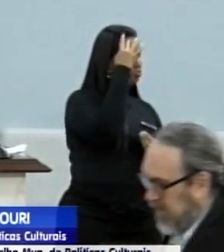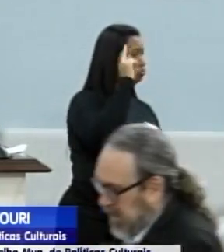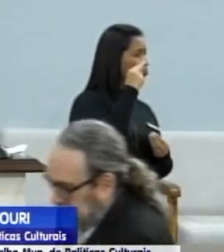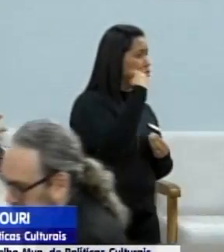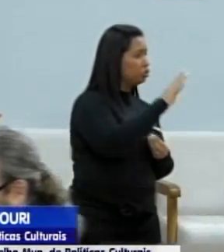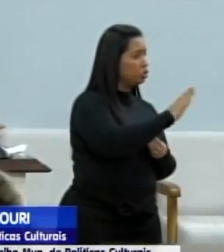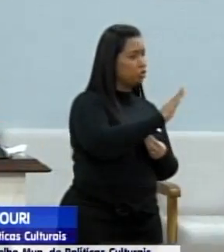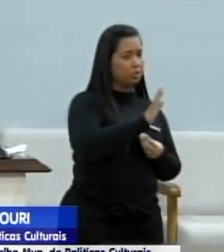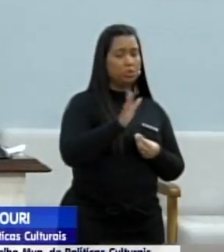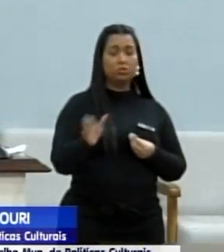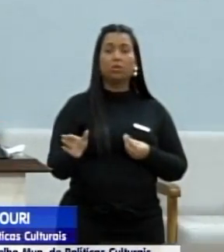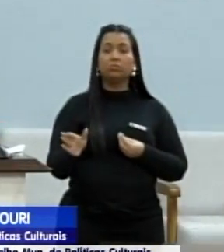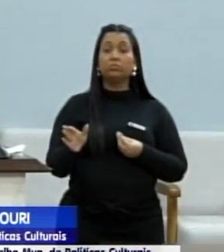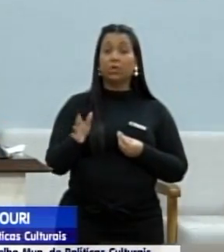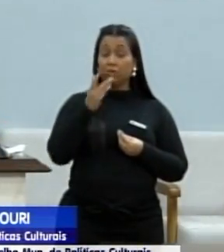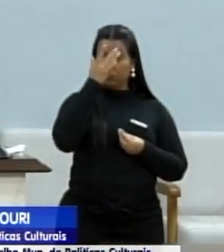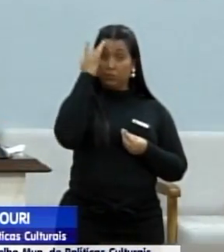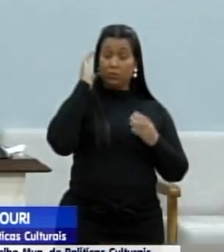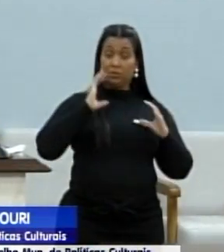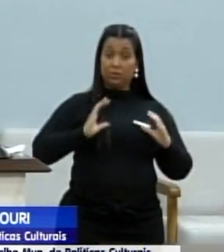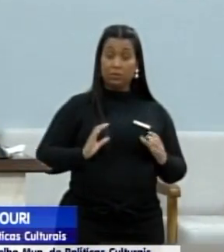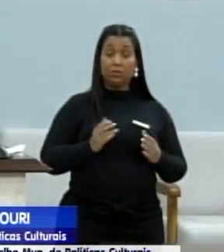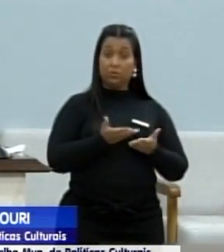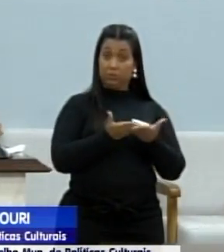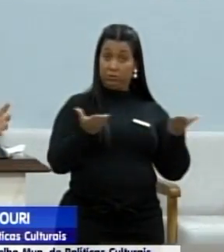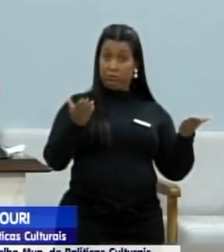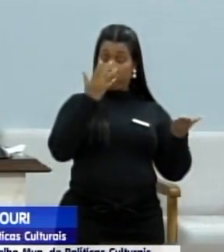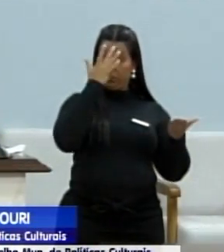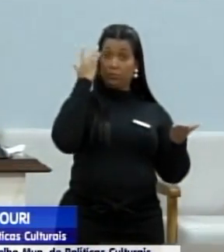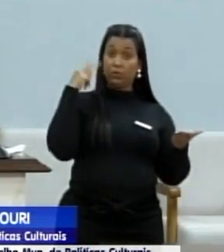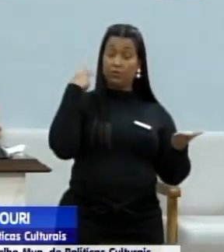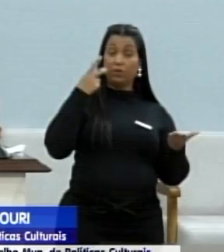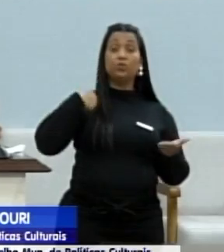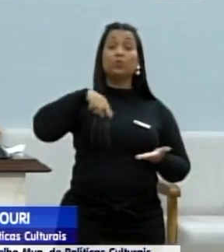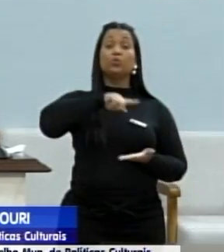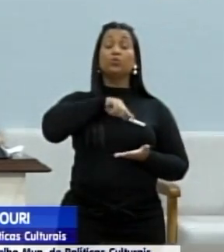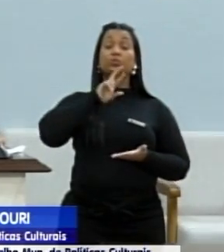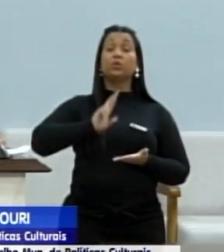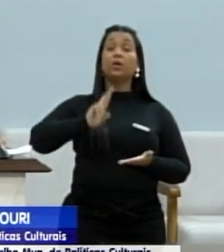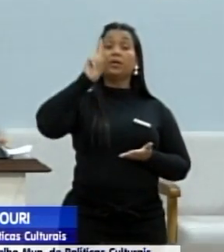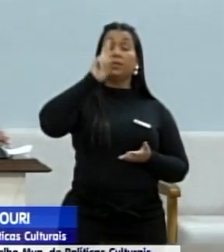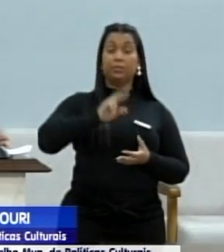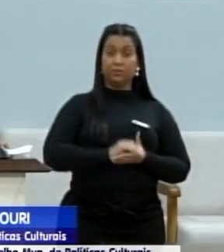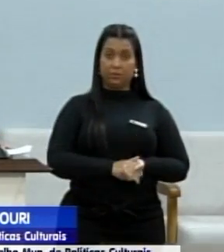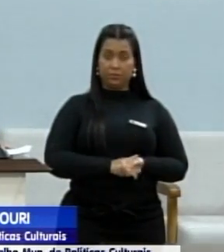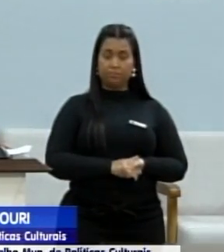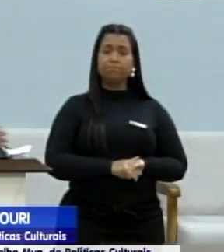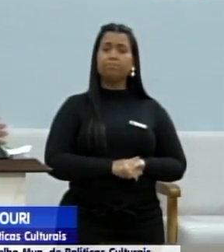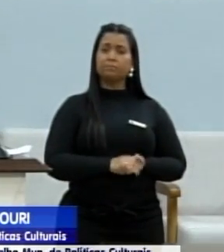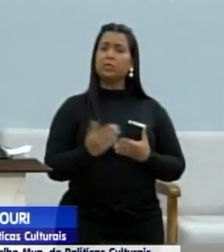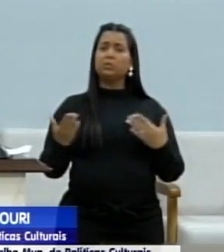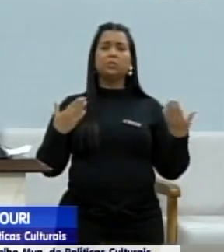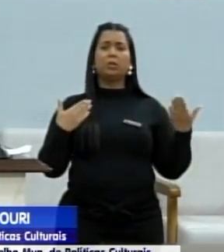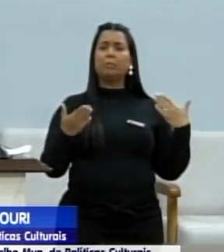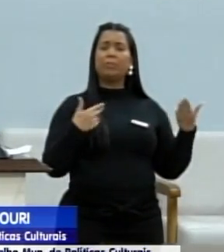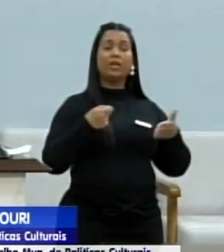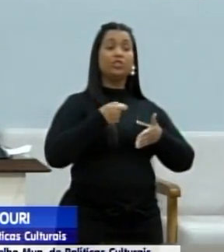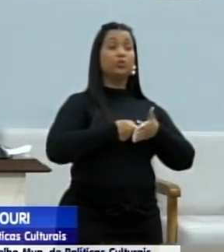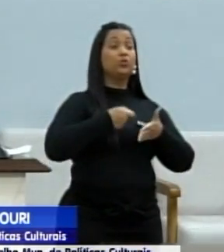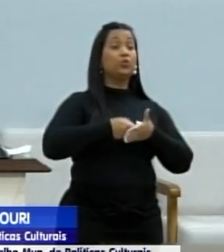os nossos cidadãos riopretenses, e aqui estão vereadores nos representando, nessa dinâmica de